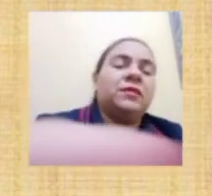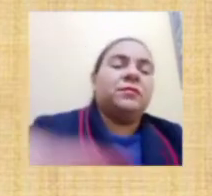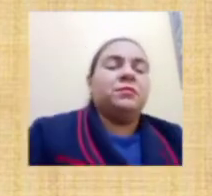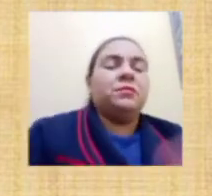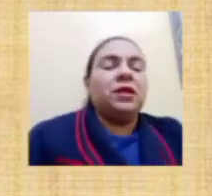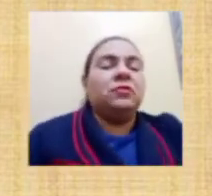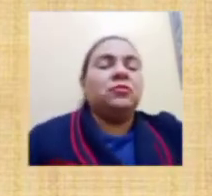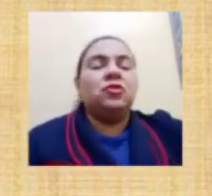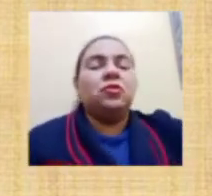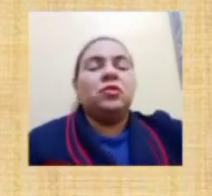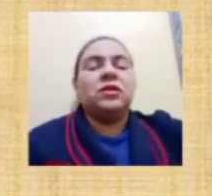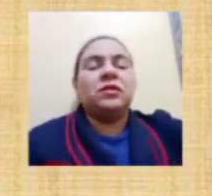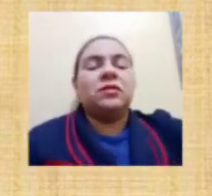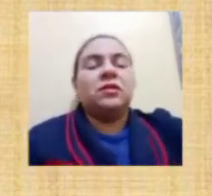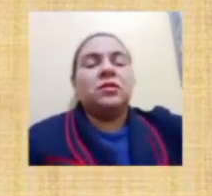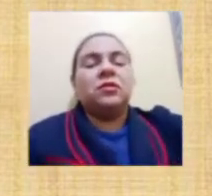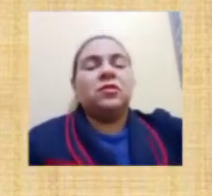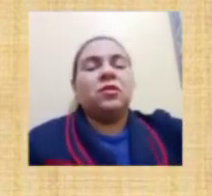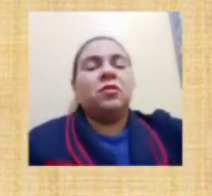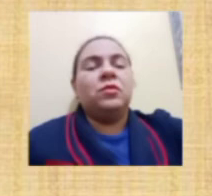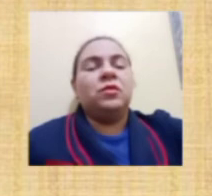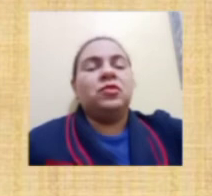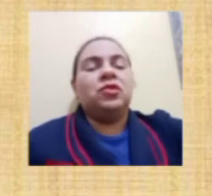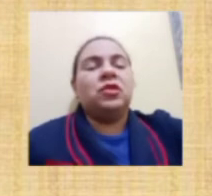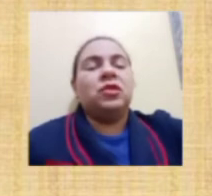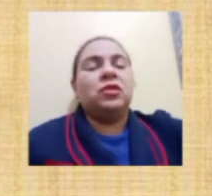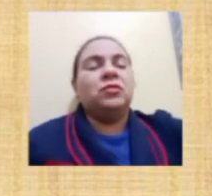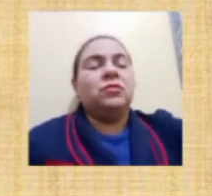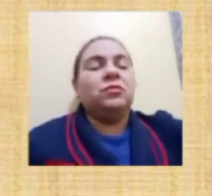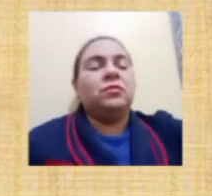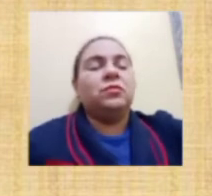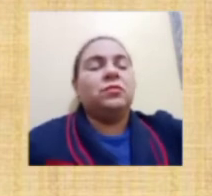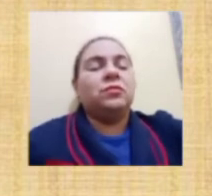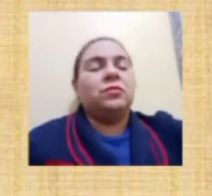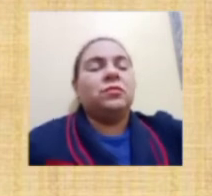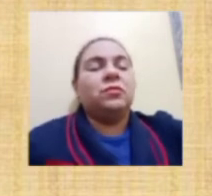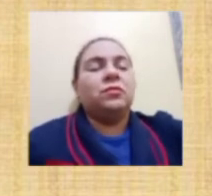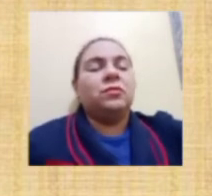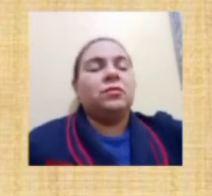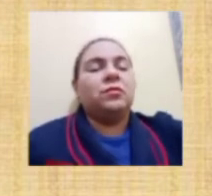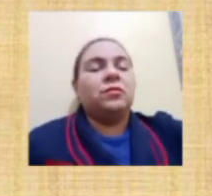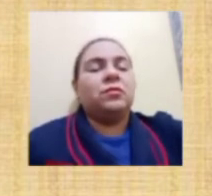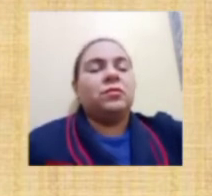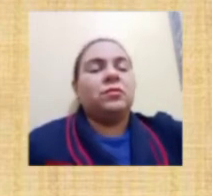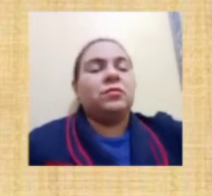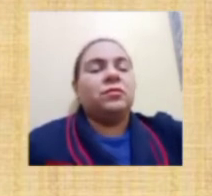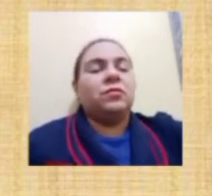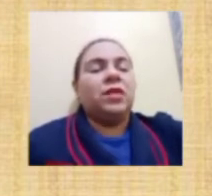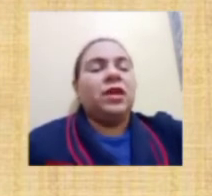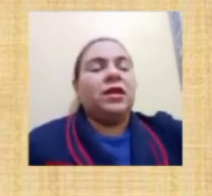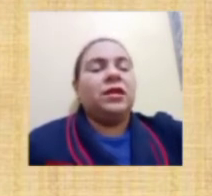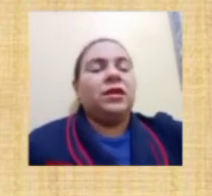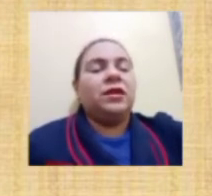Menos 17. Aí pega 5 menos 17 é igual a